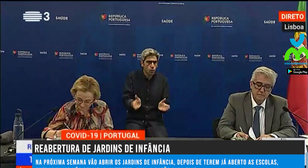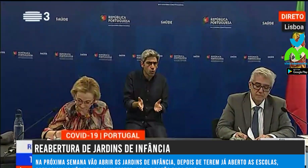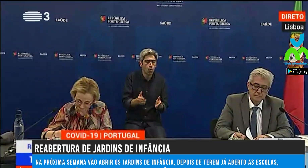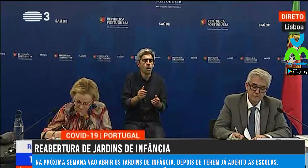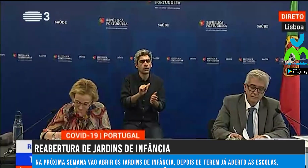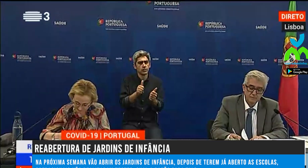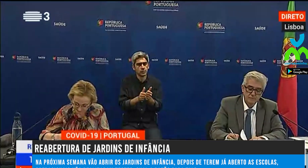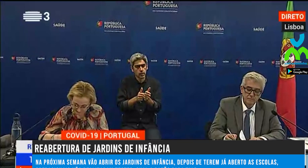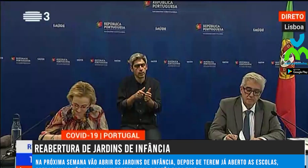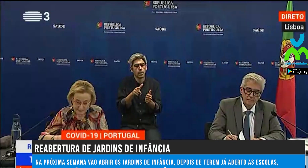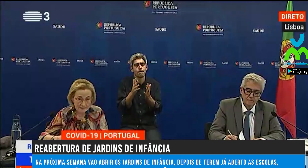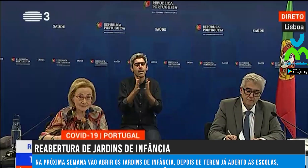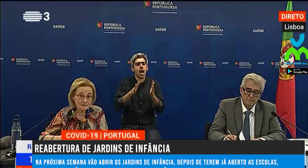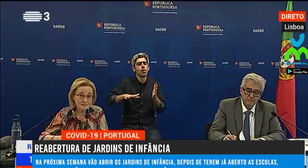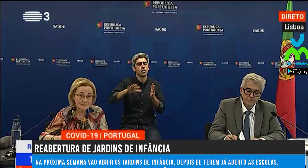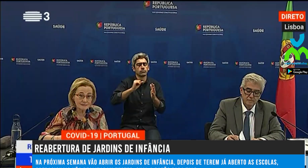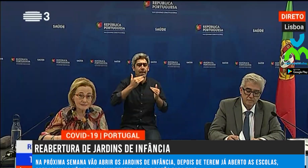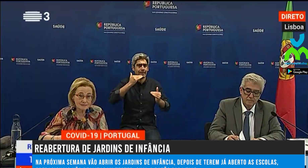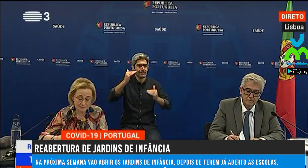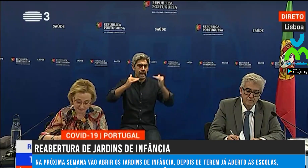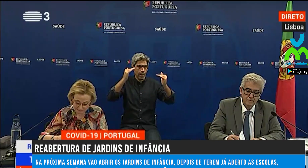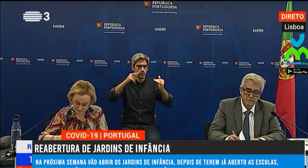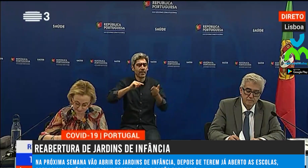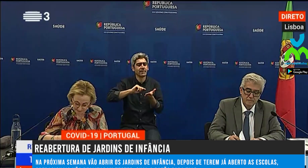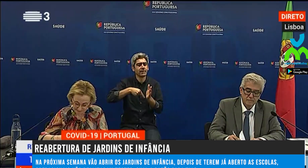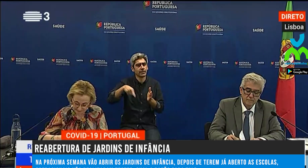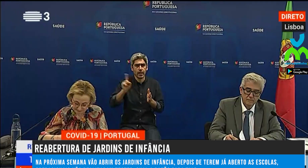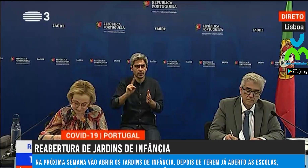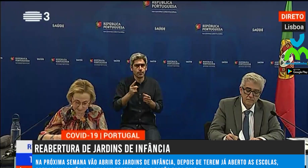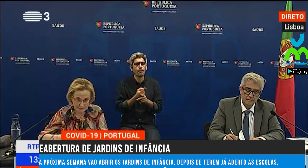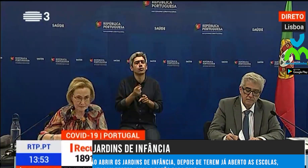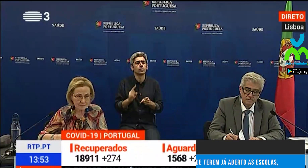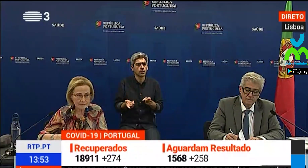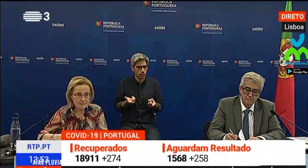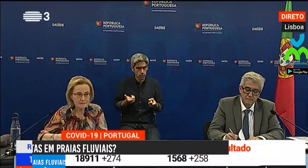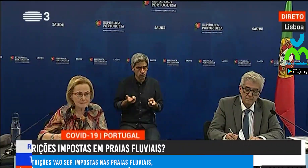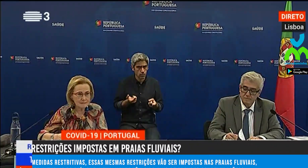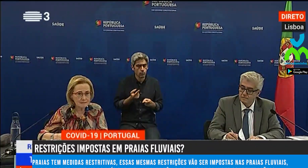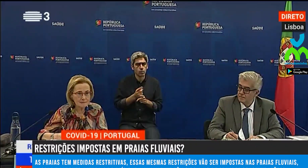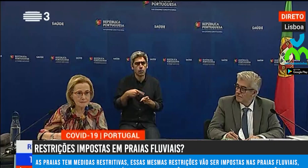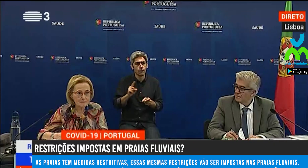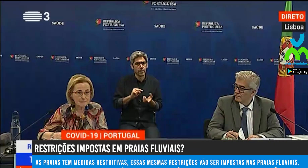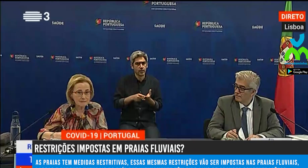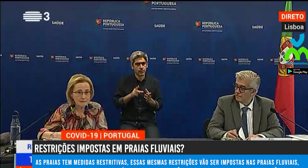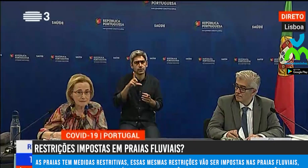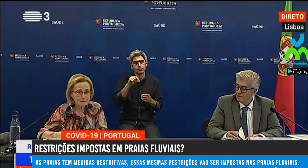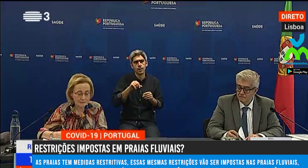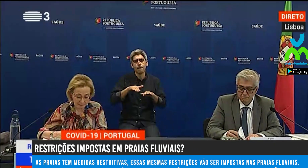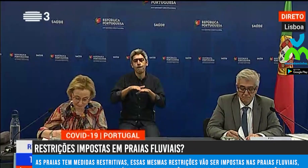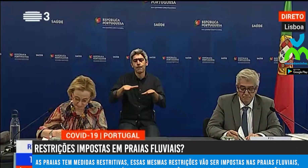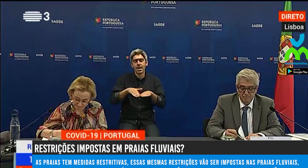maioria são de idade avançada, não realizaram testes. Qual a razão para tal? E porquê as praias têm